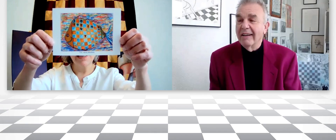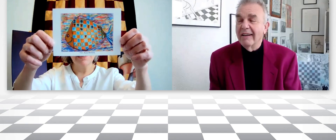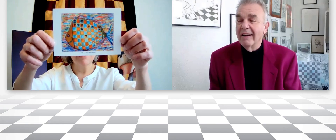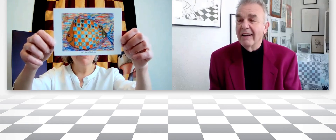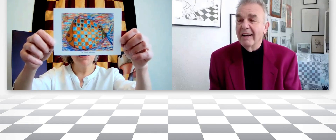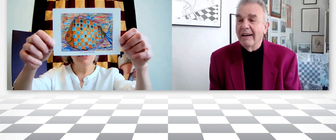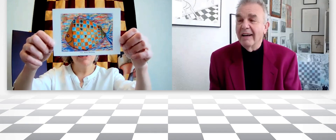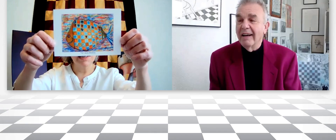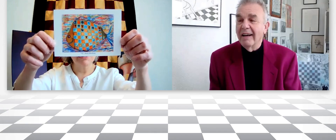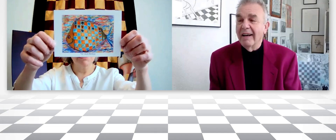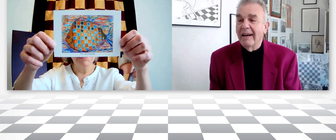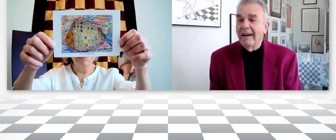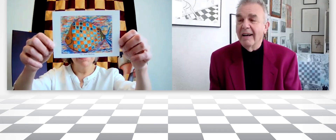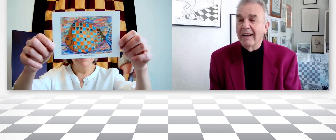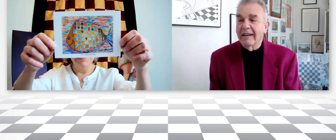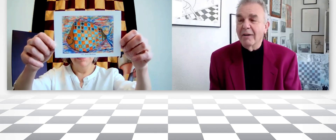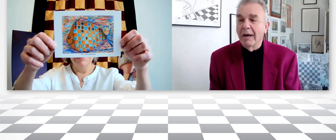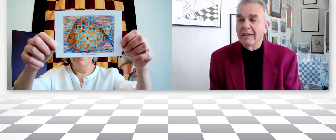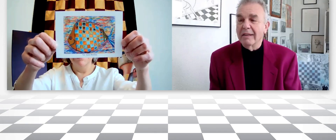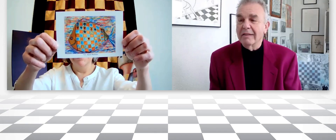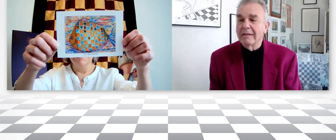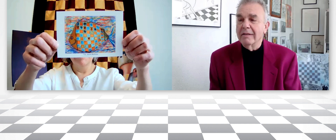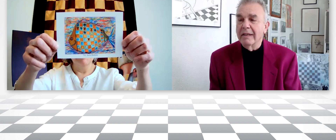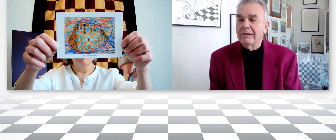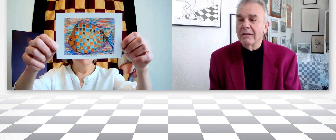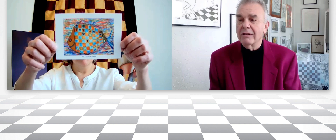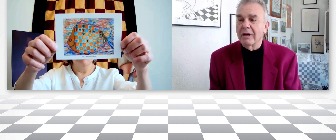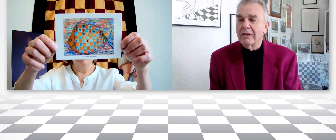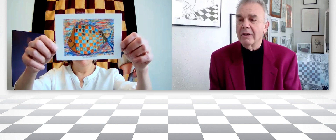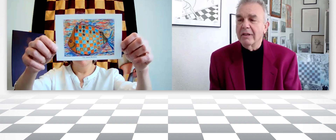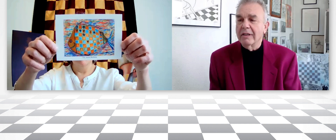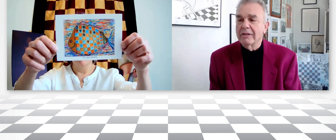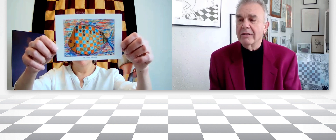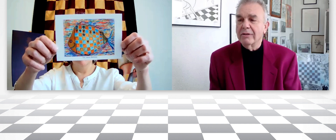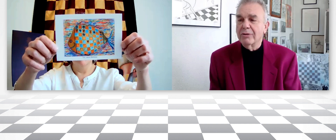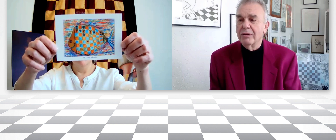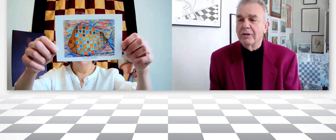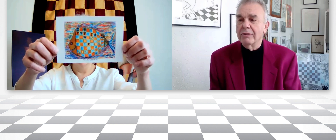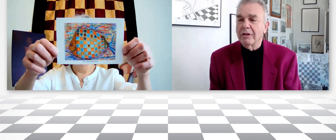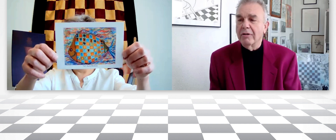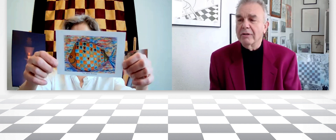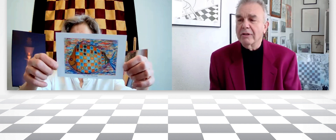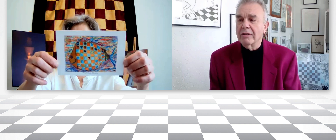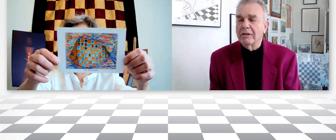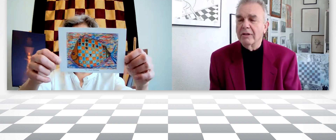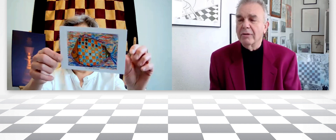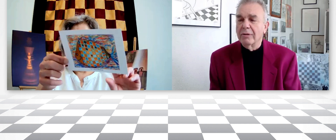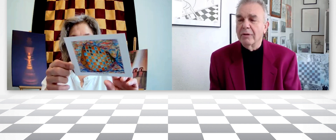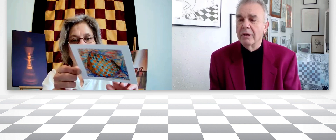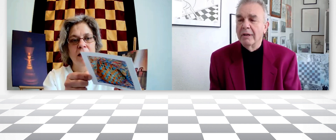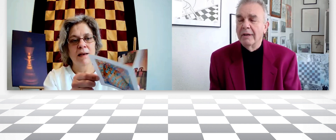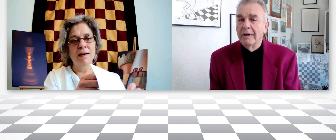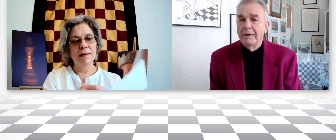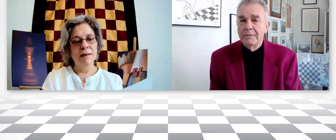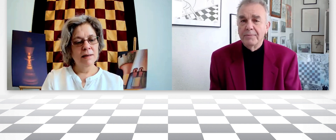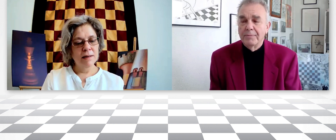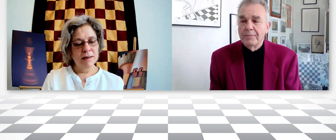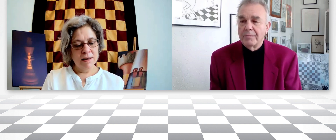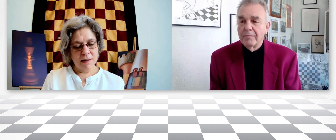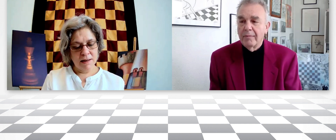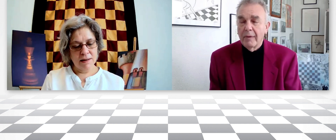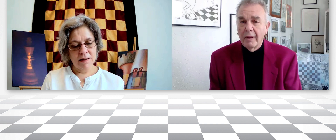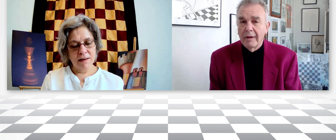Heel creatieve kunstenares ook. En ik neem aan dat het een interessante schaakstelling is. Is het een studie of zo? Dus ik zie het niet goed, hoor.